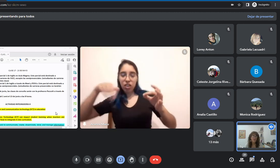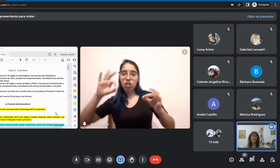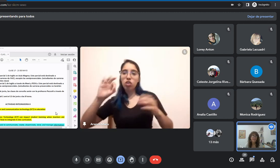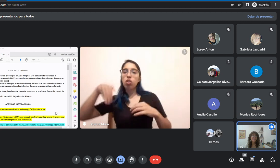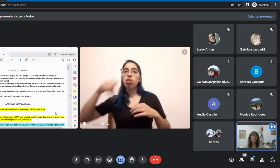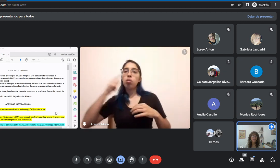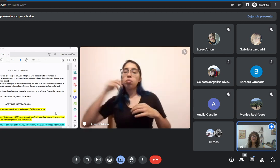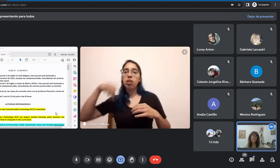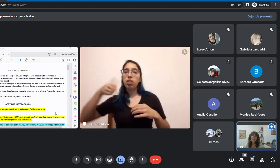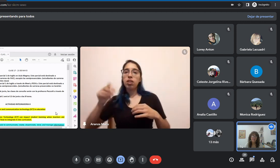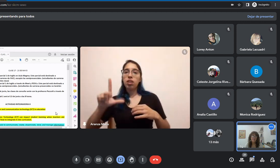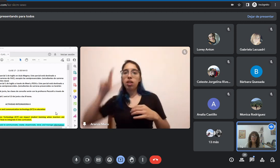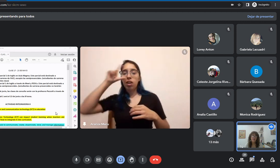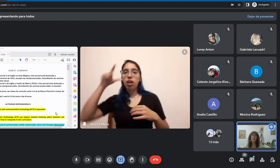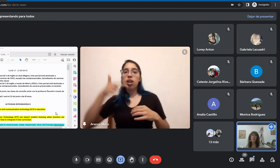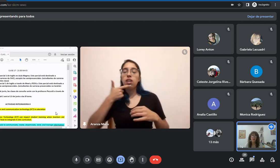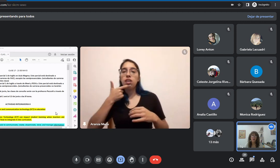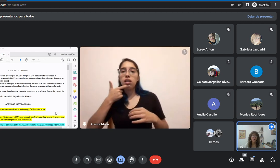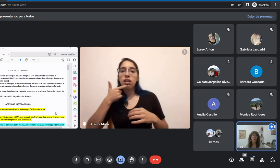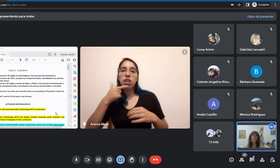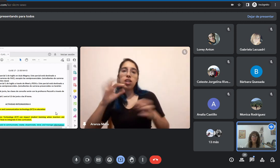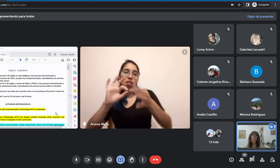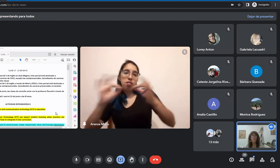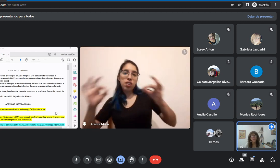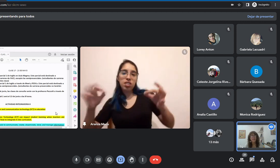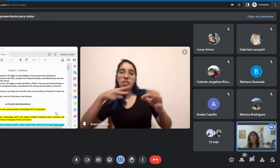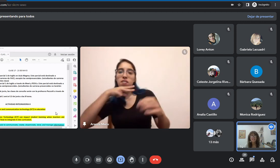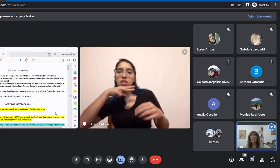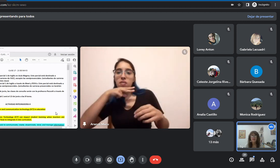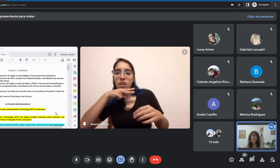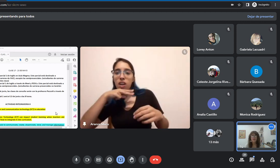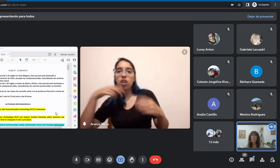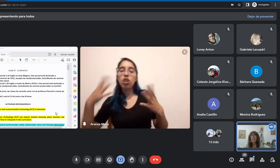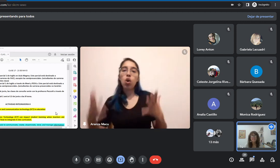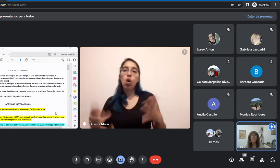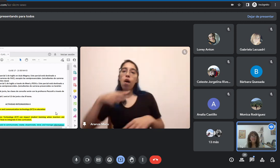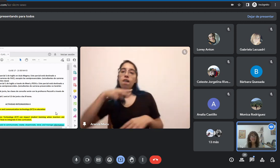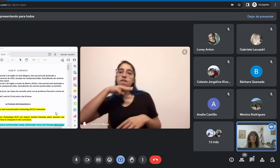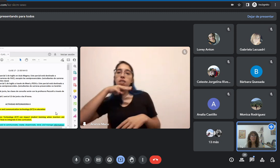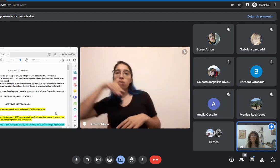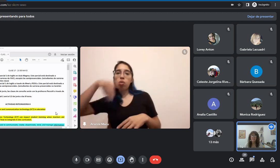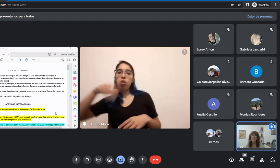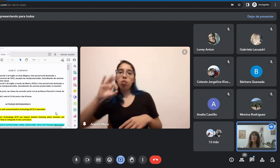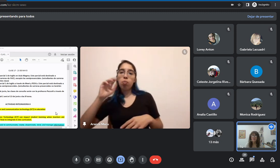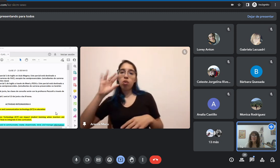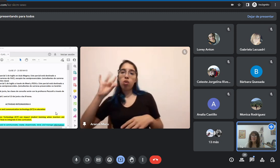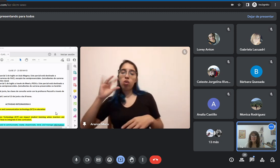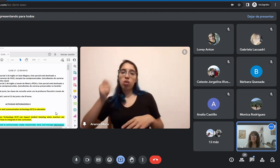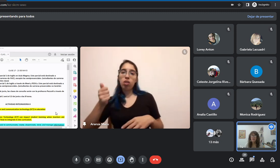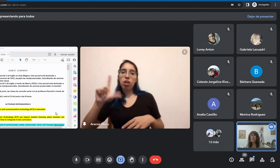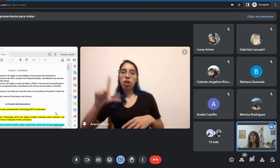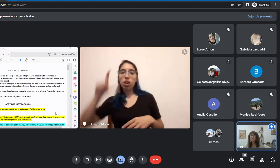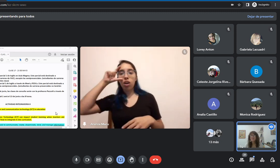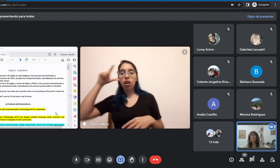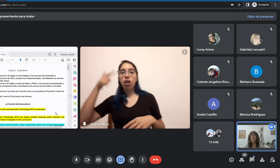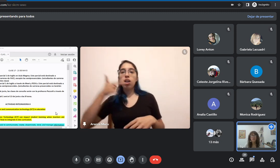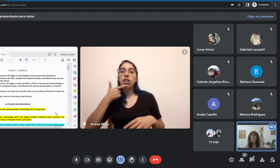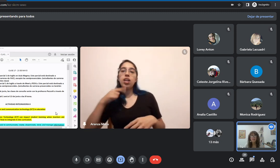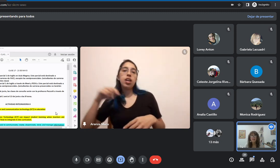verbales simples, ¿sí? O con verbos modales, presente, ¿sí? Y después, en el